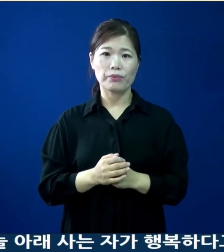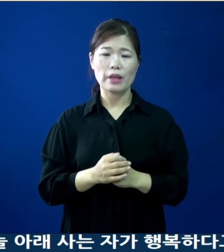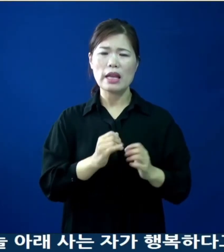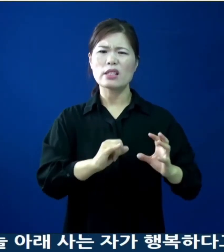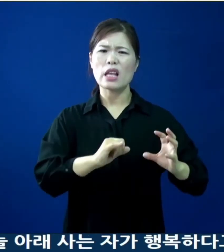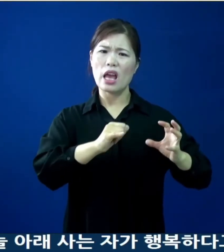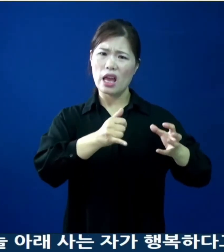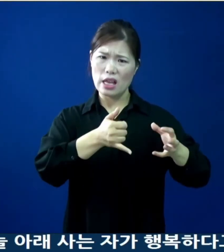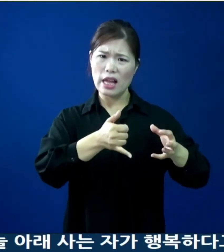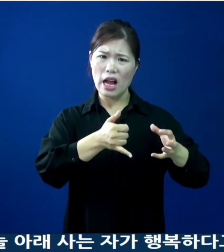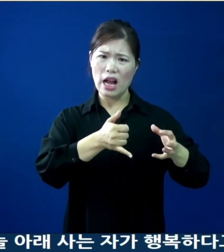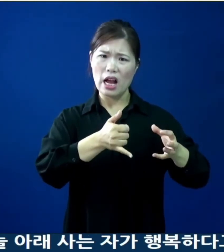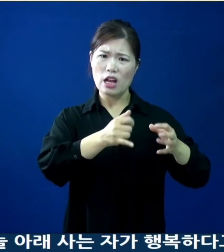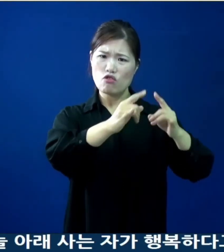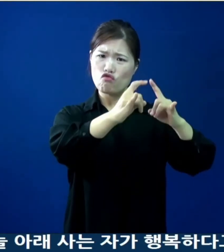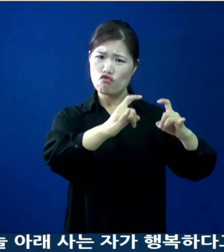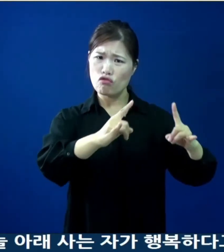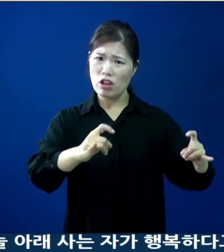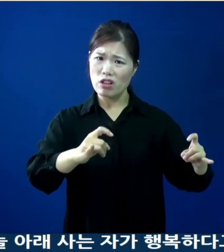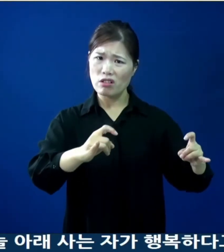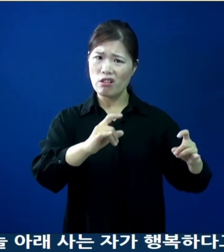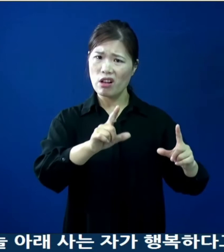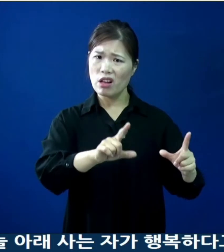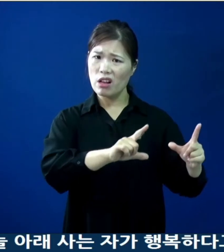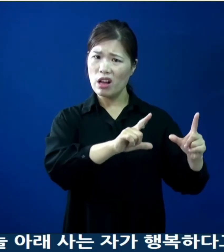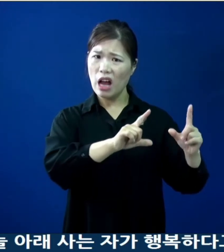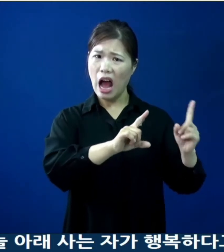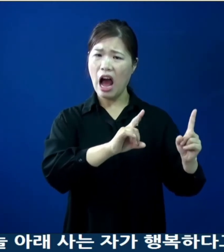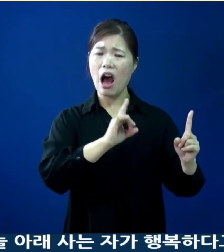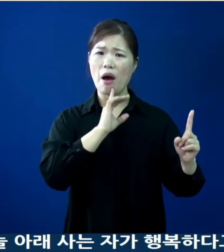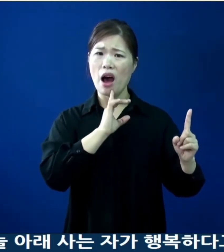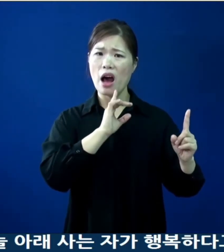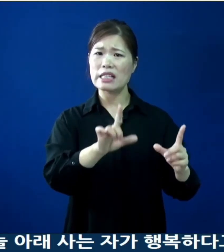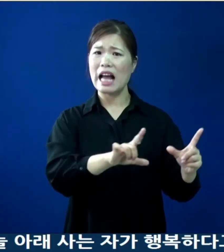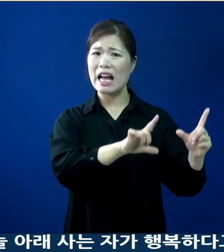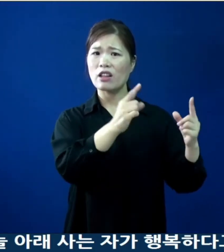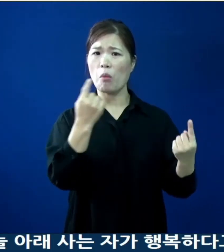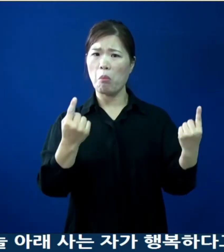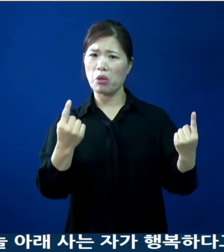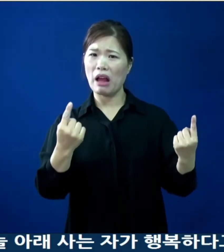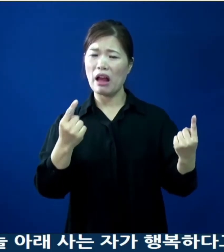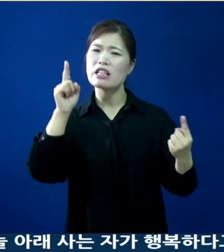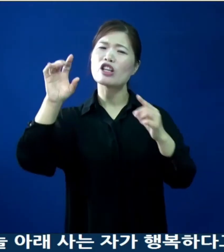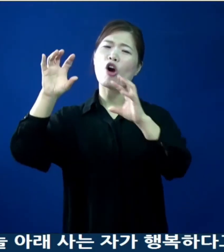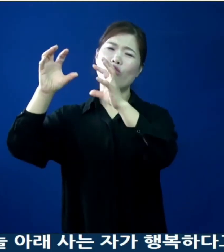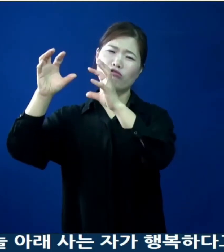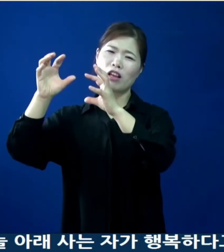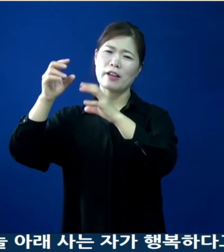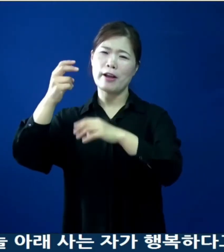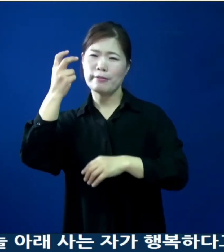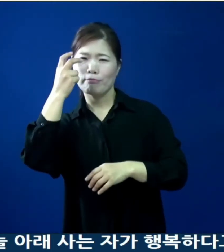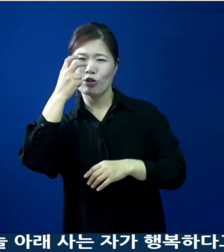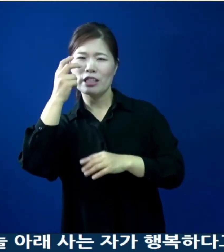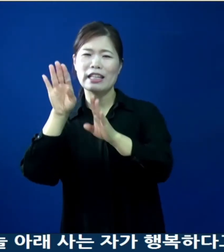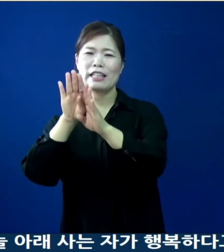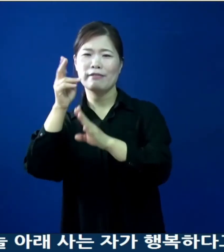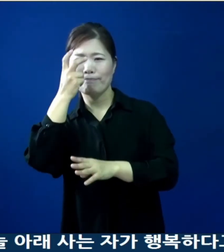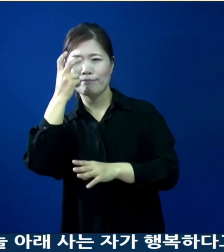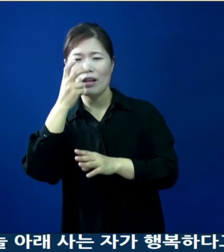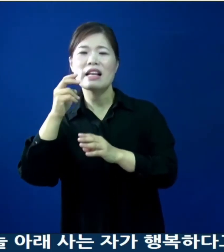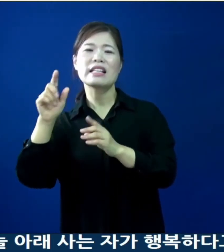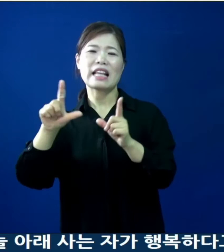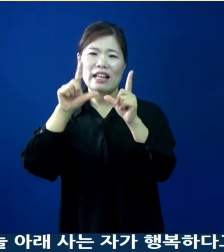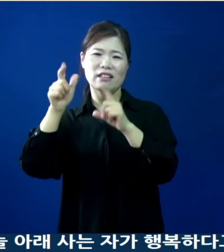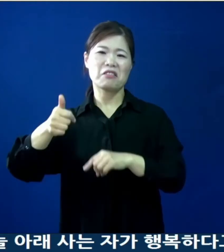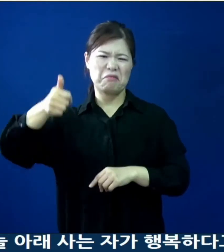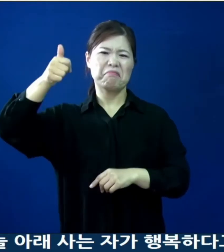세상 궁정에서 첫날을 사는 것보다 하나님 성전의 문지기로 하루 사는 게 더 행복하다. 하나님과 함께하는 시간을